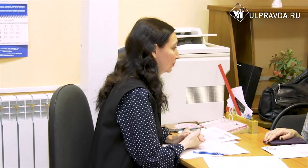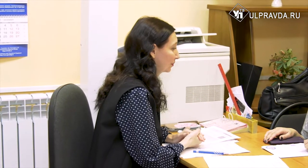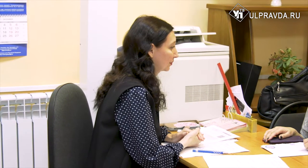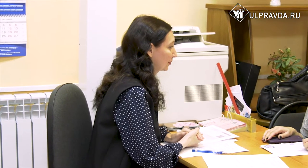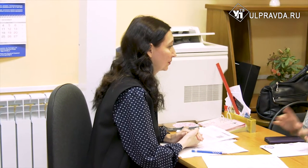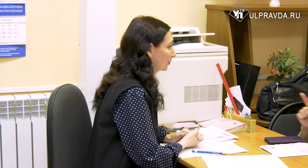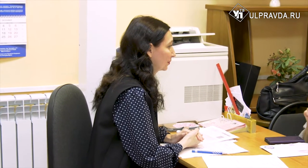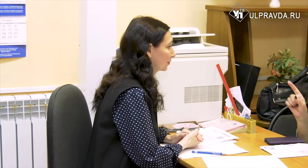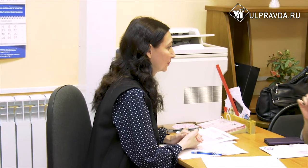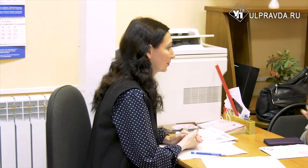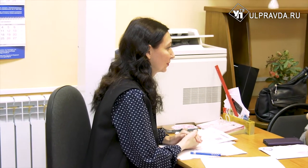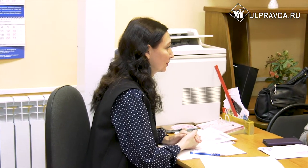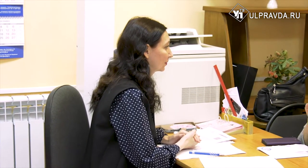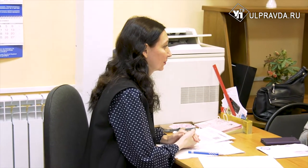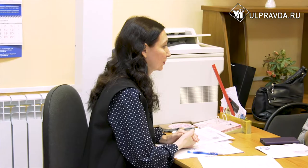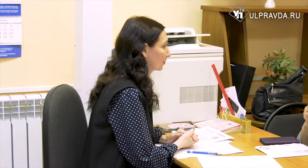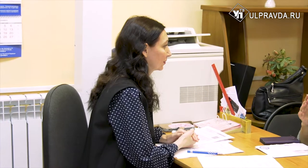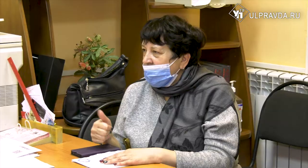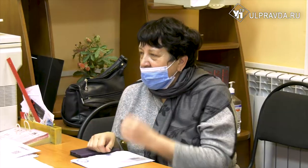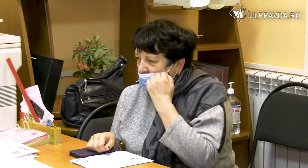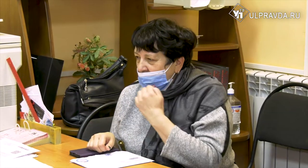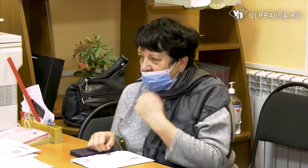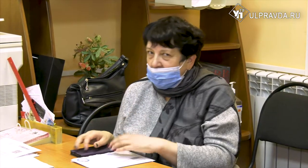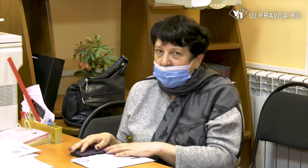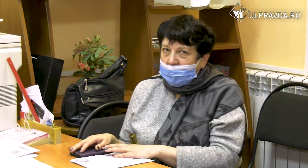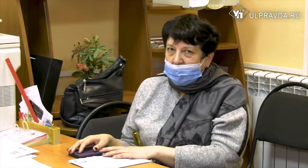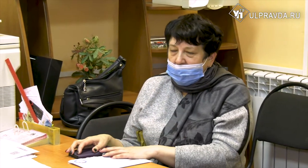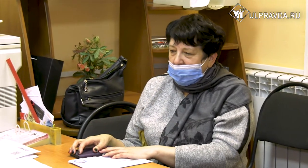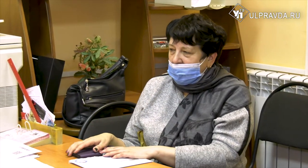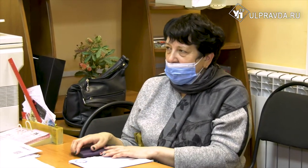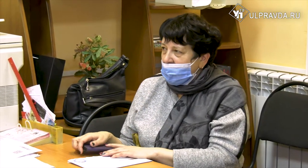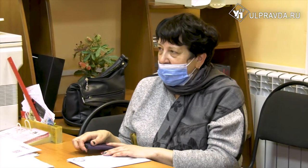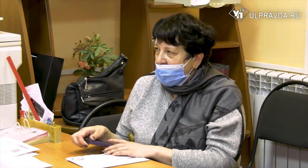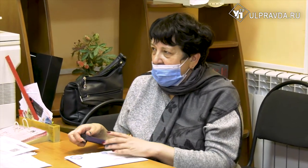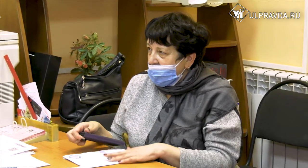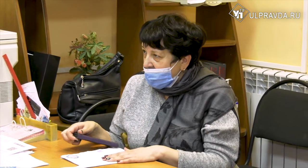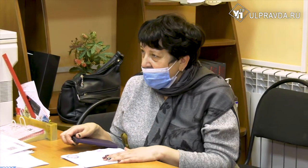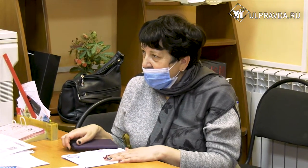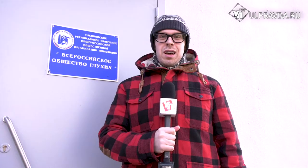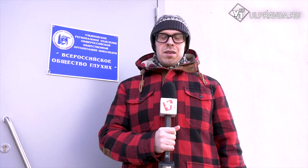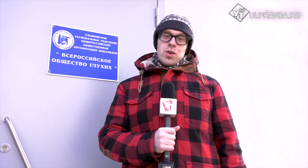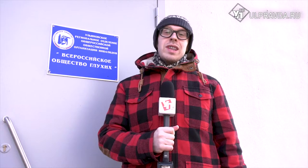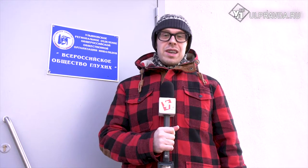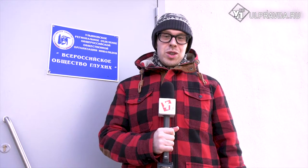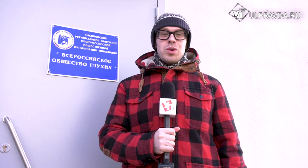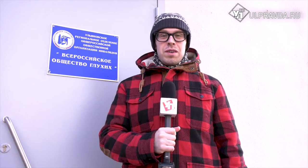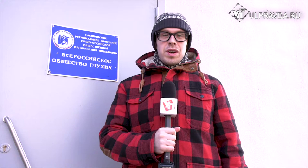целью обратить внимание общества на проблемы глухих и сопровождающих их жестовых переводчиков. Вот такие трудовые